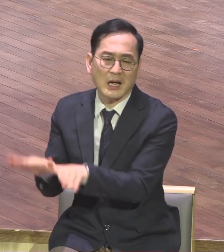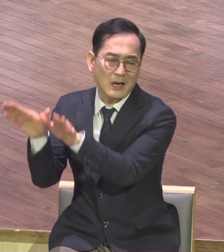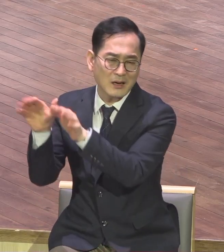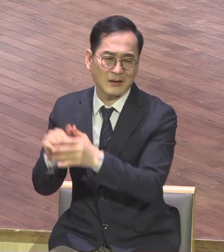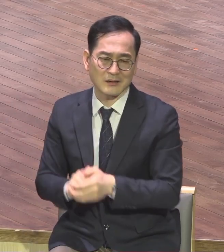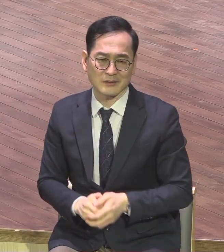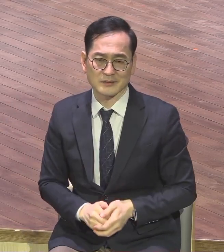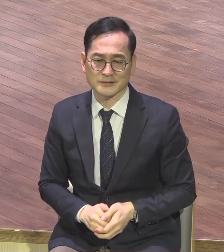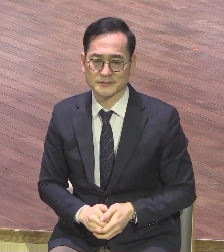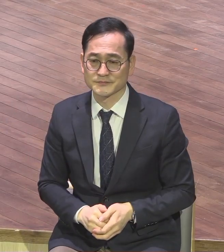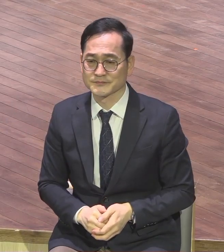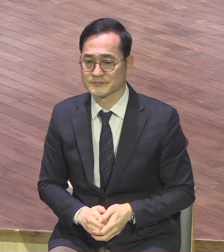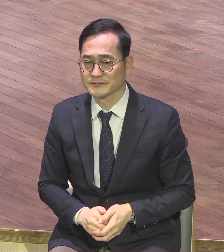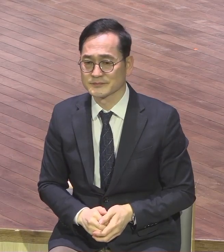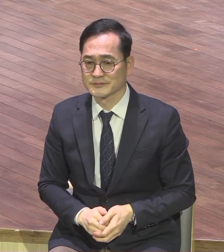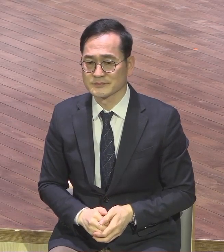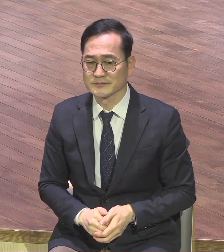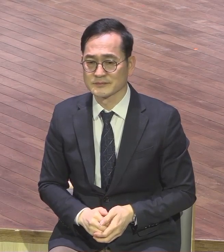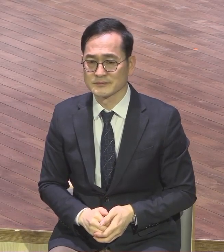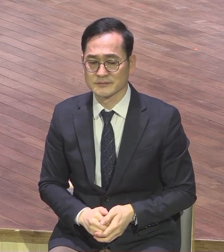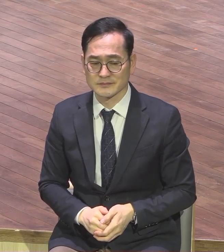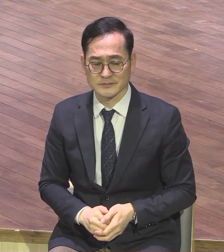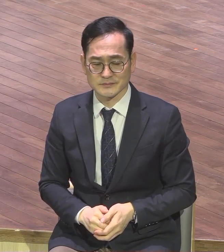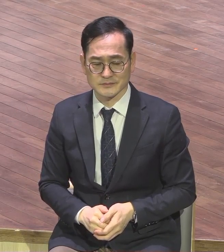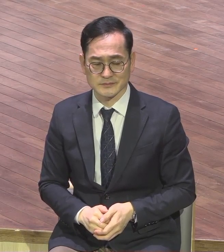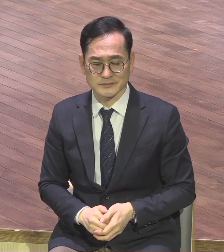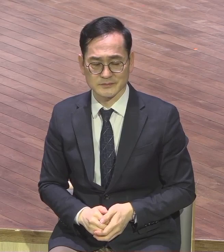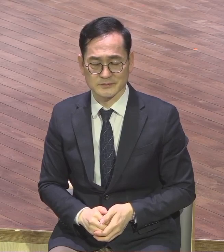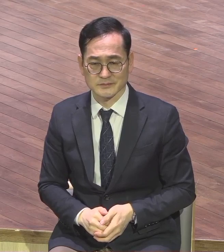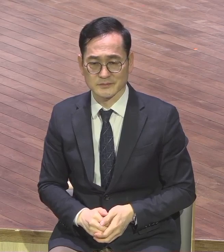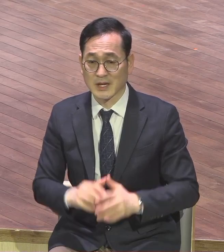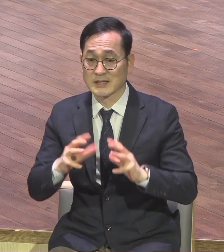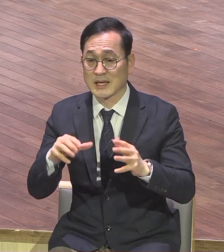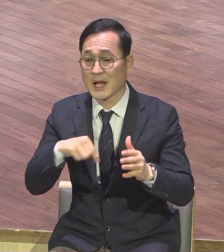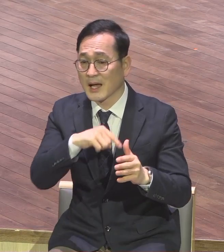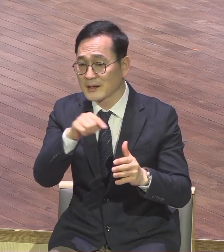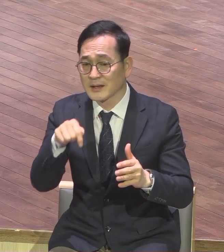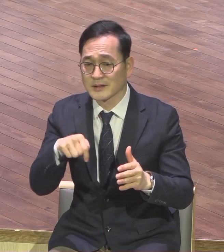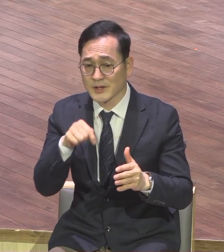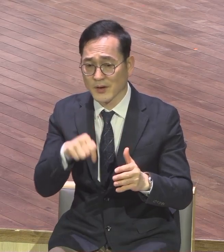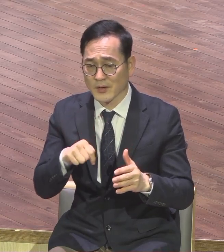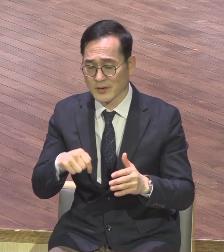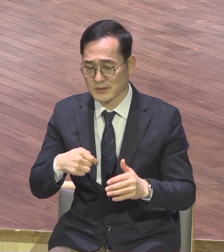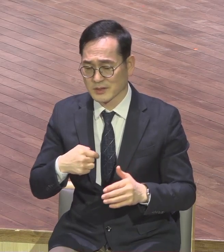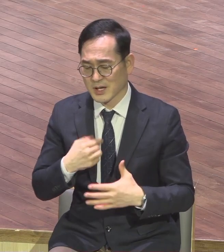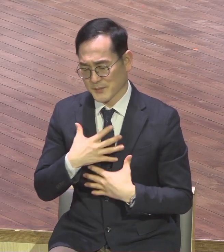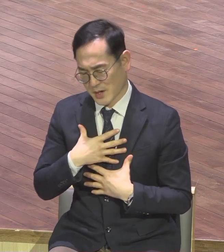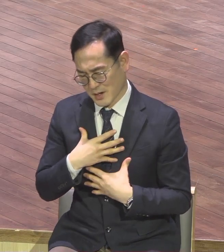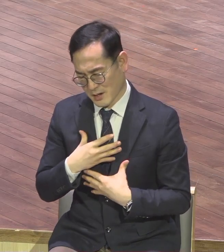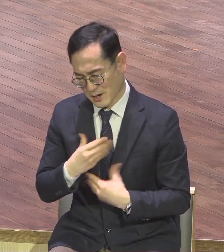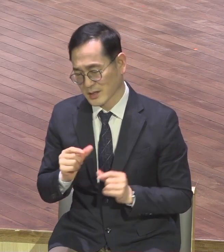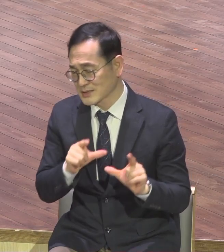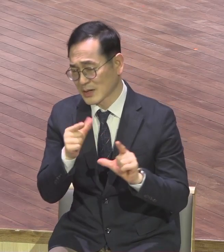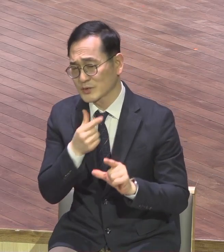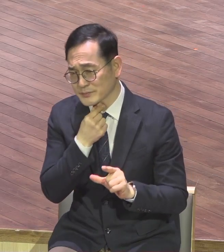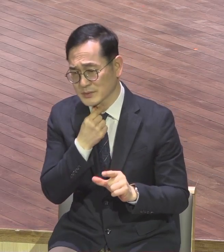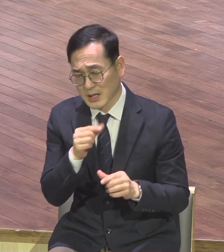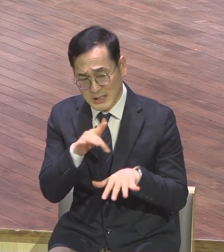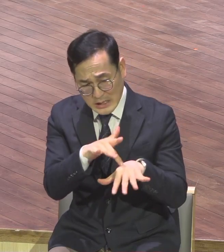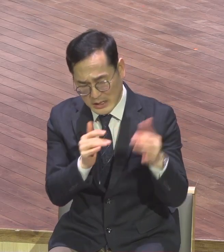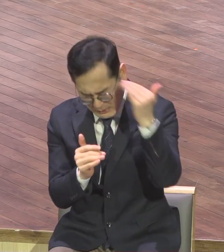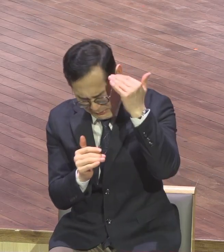밥을 한 그릇 먹어도 마음이 편안해도, 잠을 한 숨 자더라도 편안하게 자야 되는데 그건 못하게 합니다. 그러니까